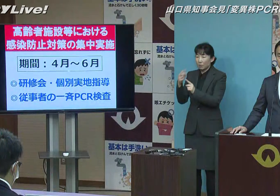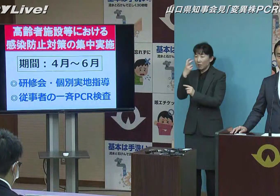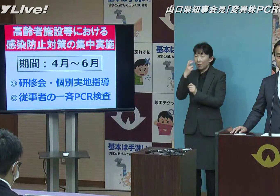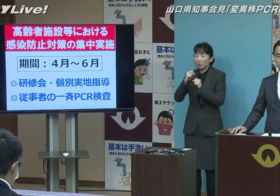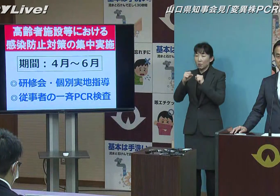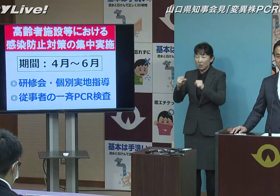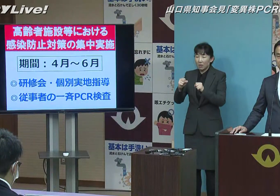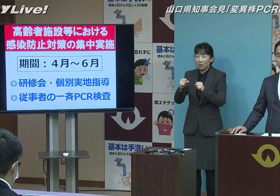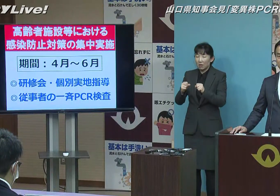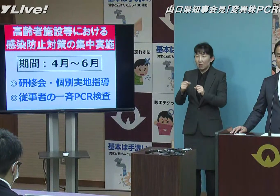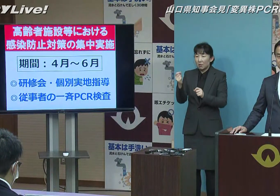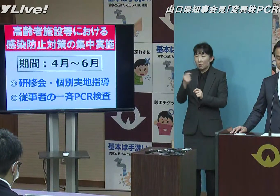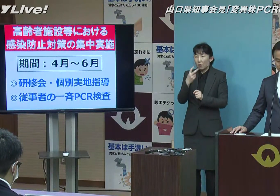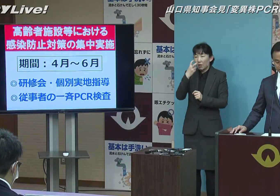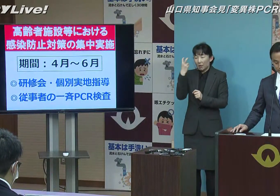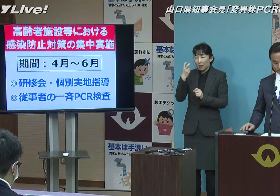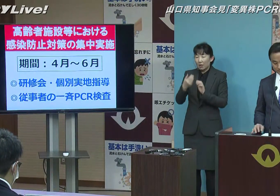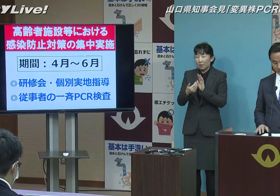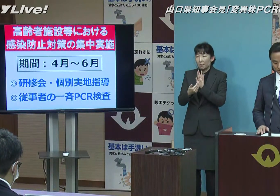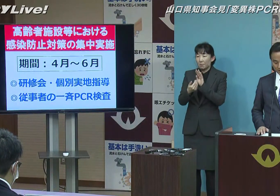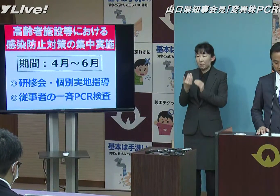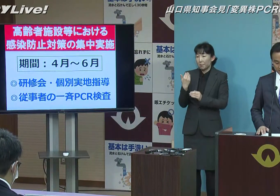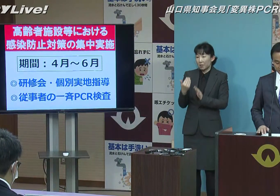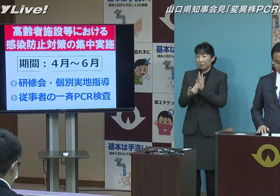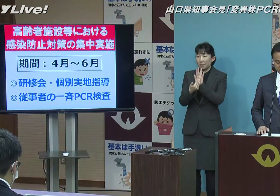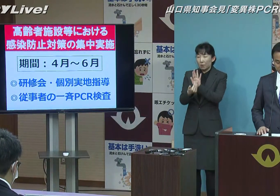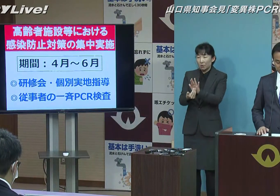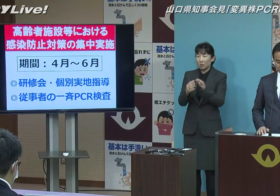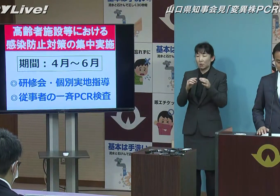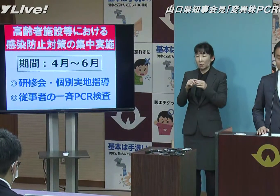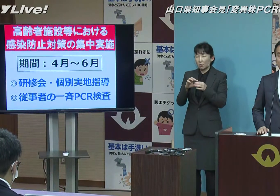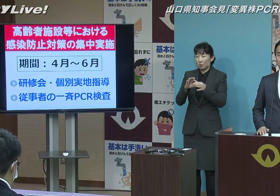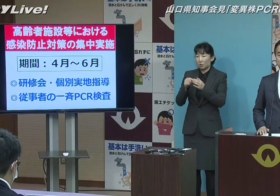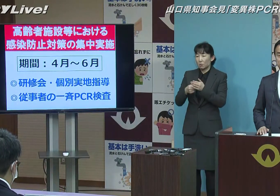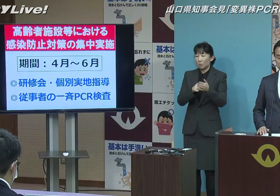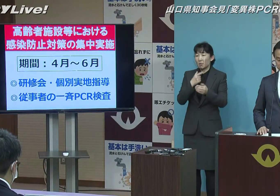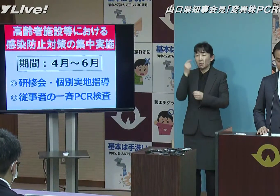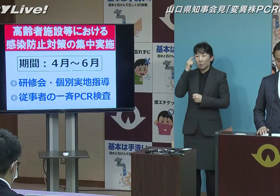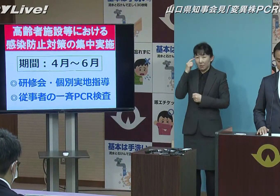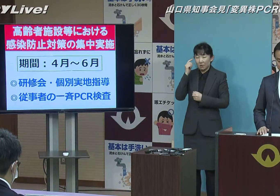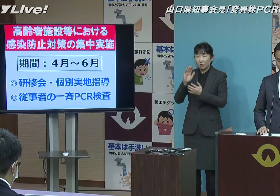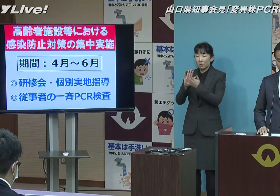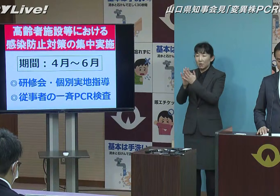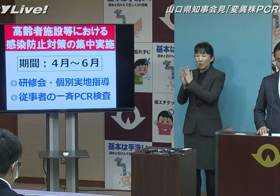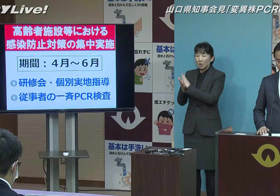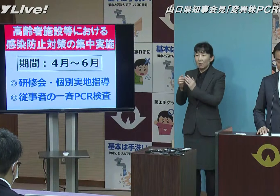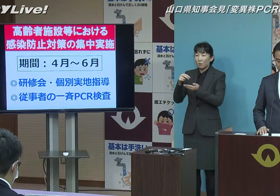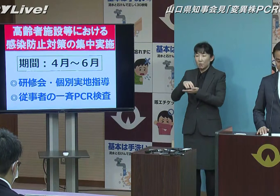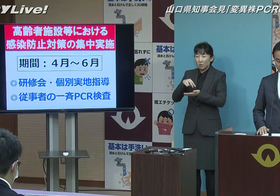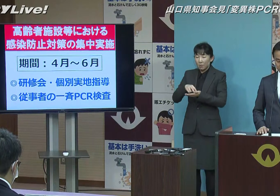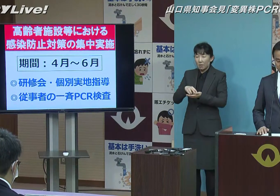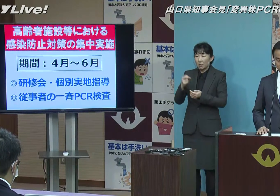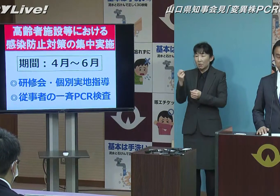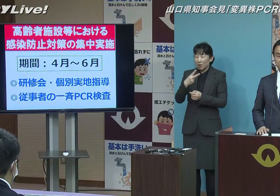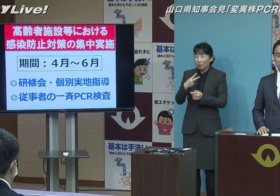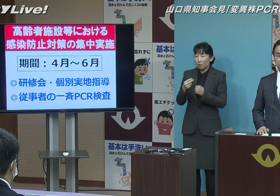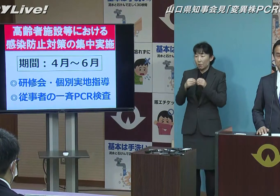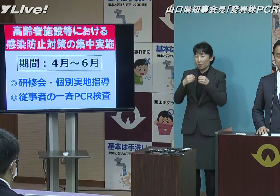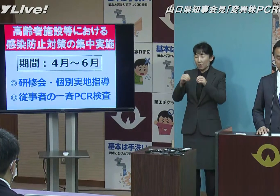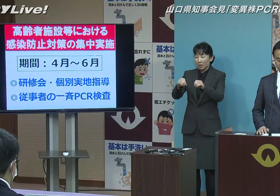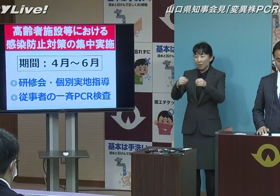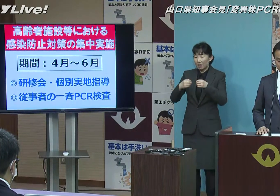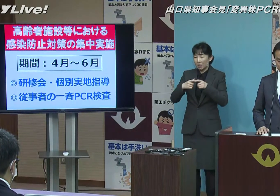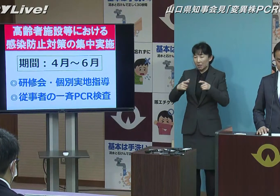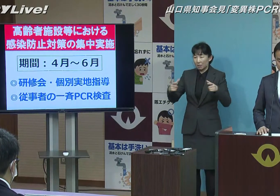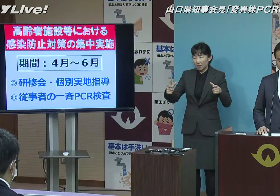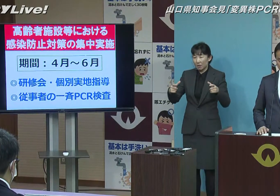発見に努めてまいります。県といたしましては、こうした取り組み強化によって再度の感染拡大を防ぎ、